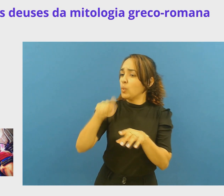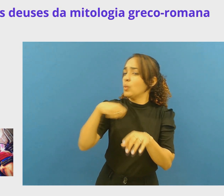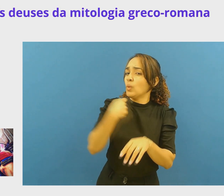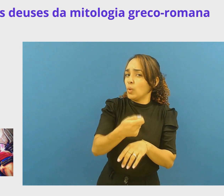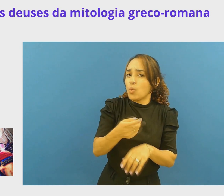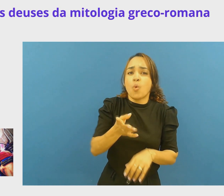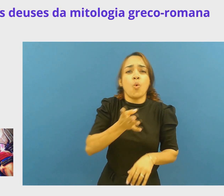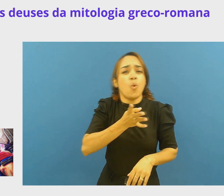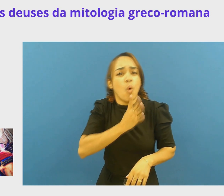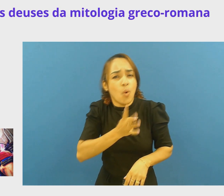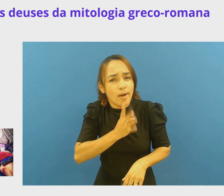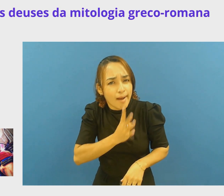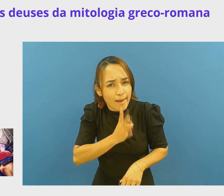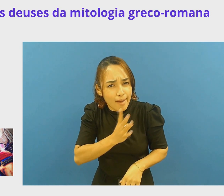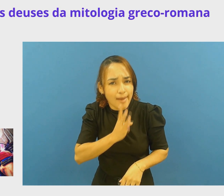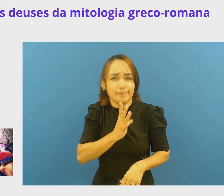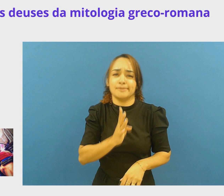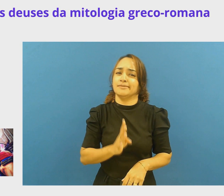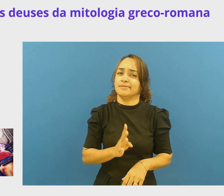é o Zeus.